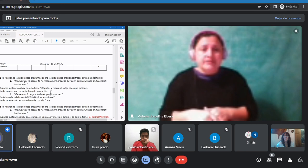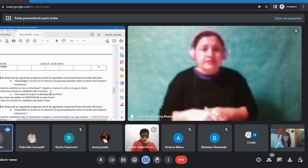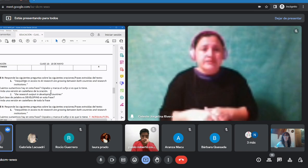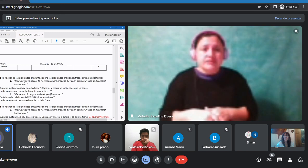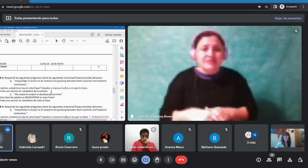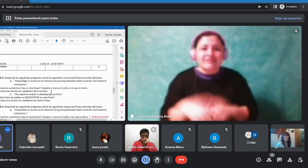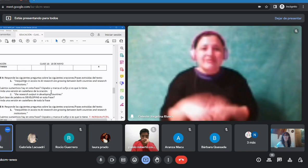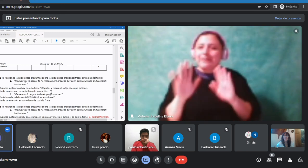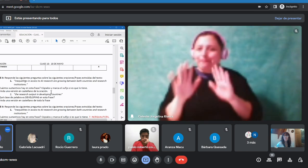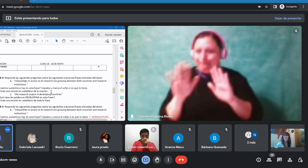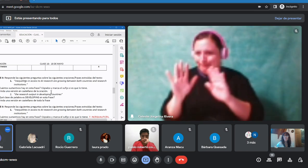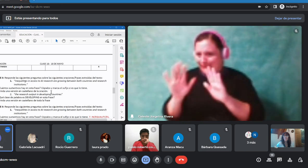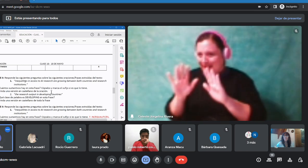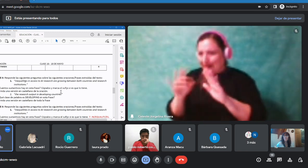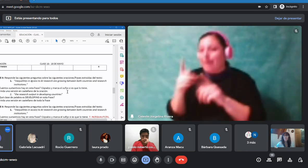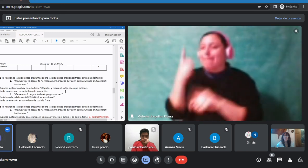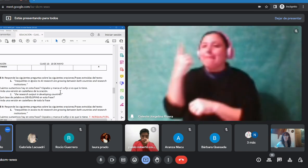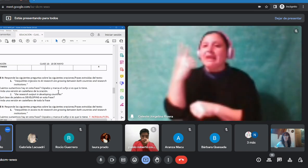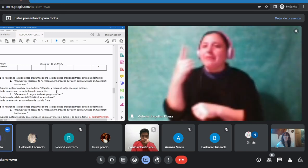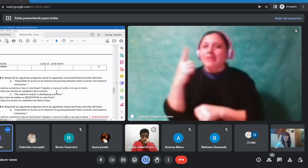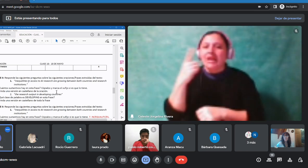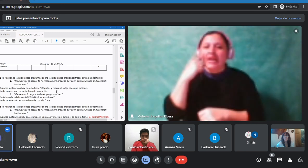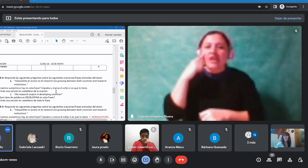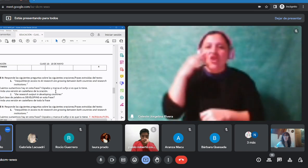Inequalities, primero.